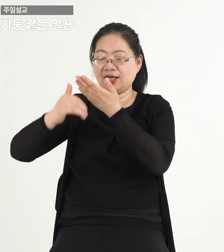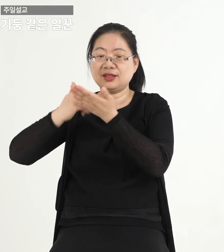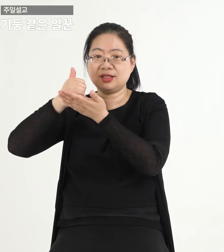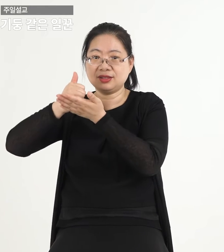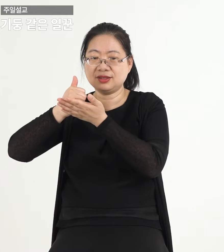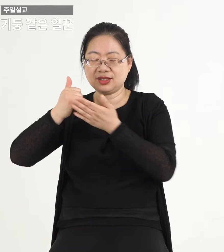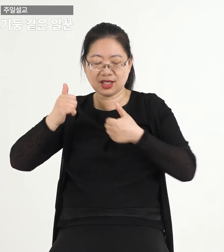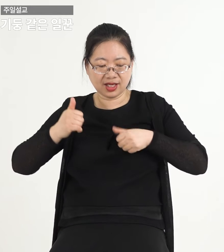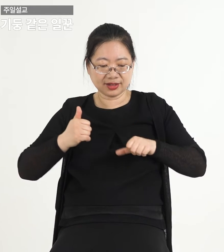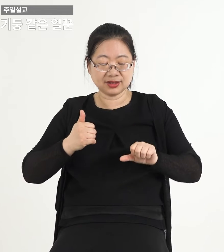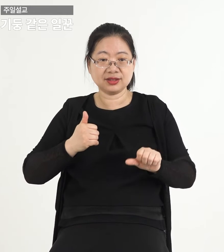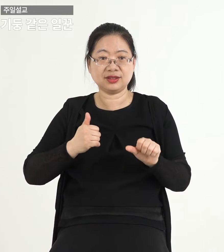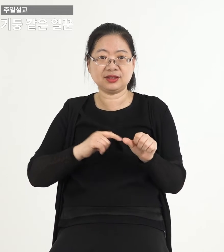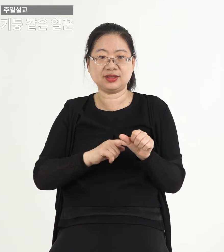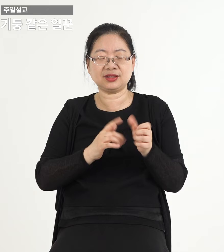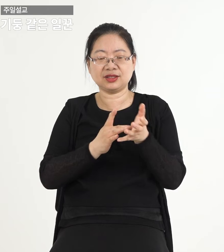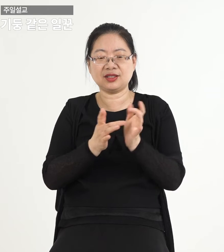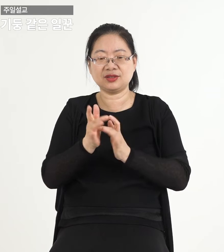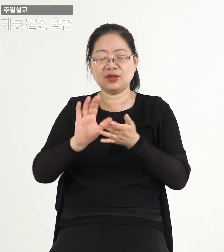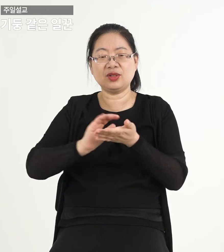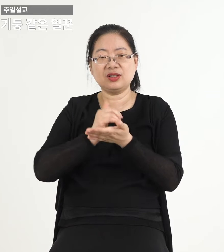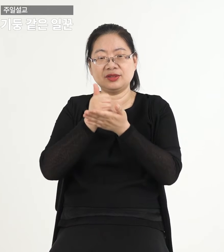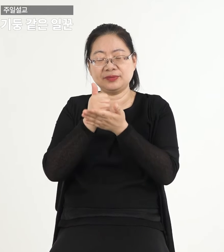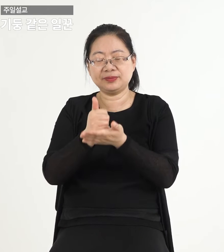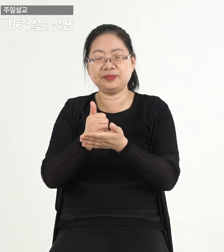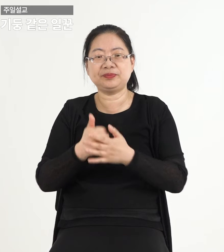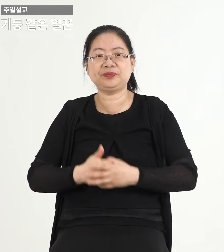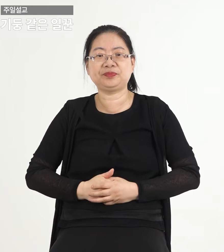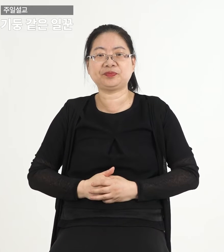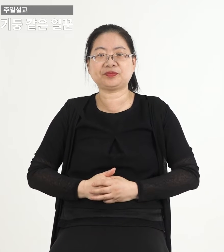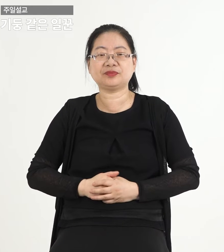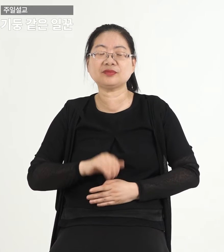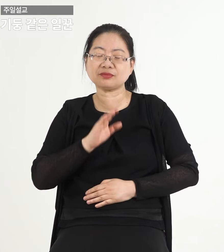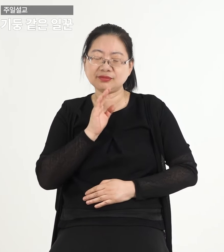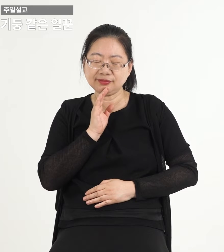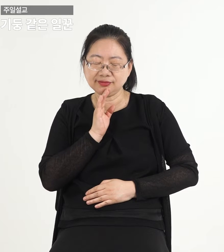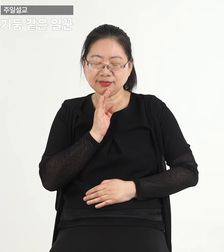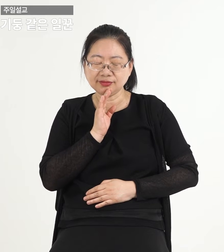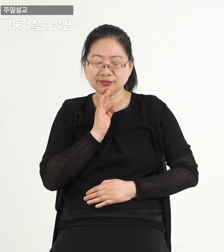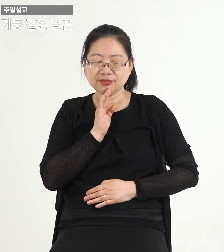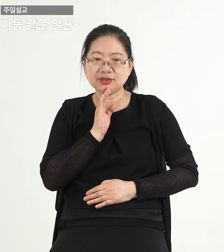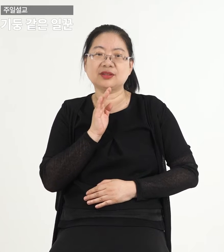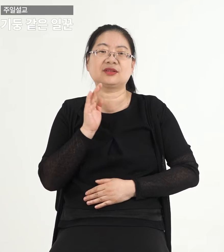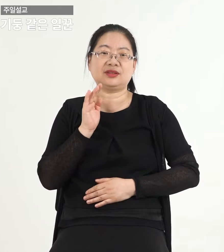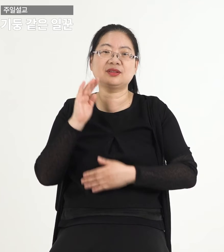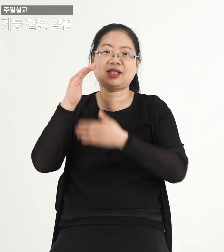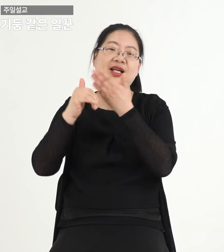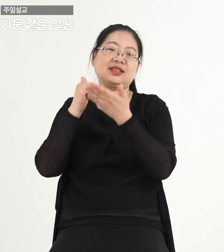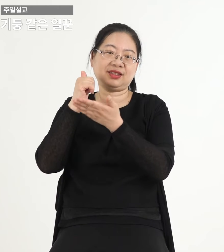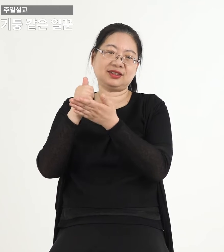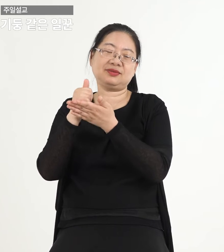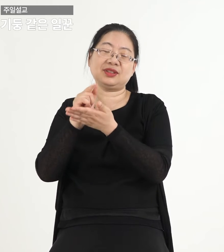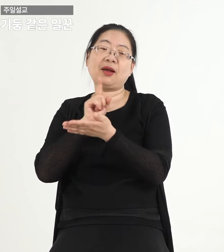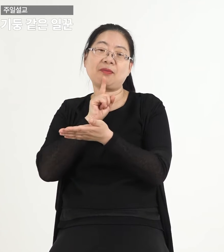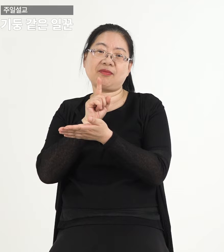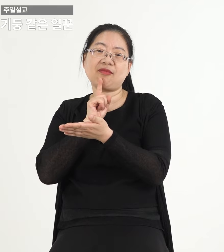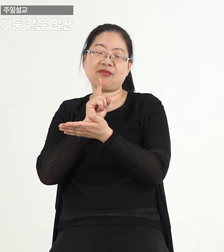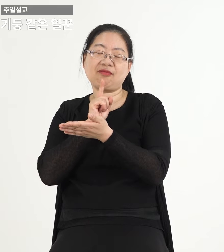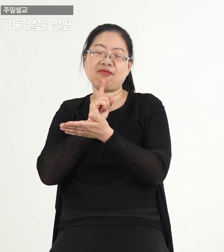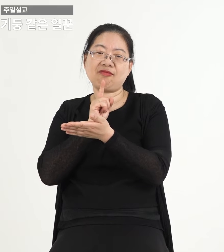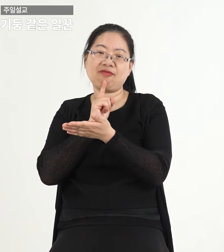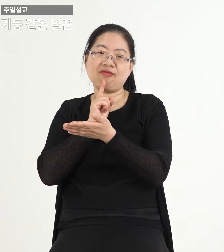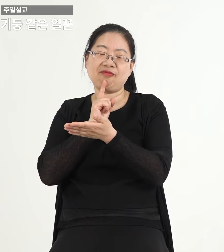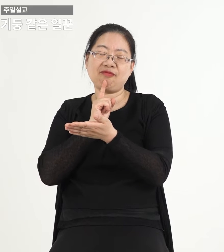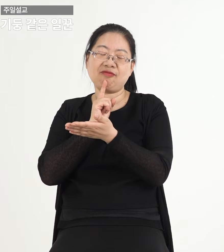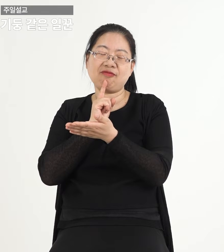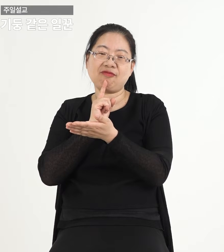하나님의 아들이신 예수 그리스도는 참된 신이시다. 이거를